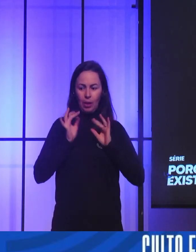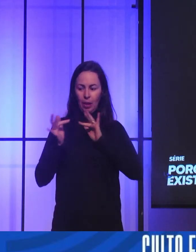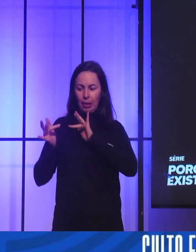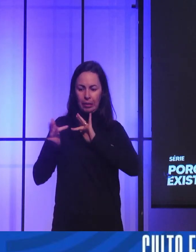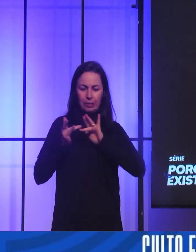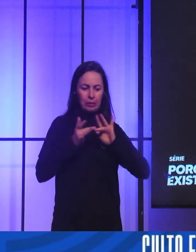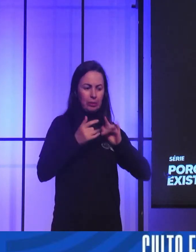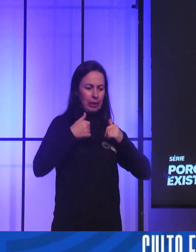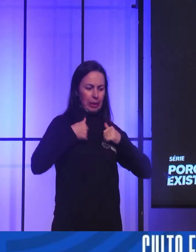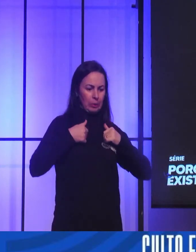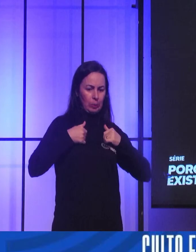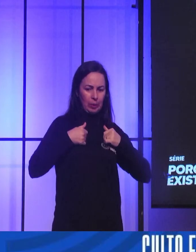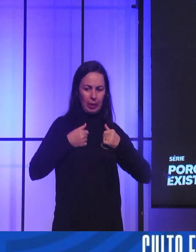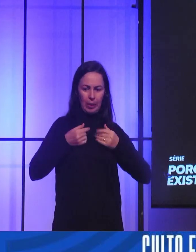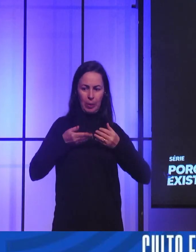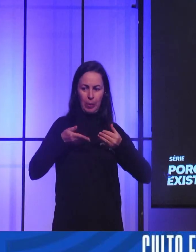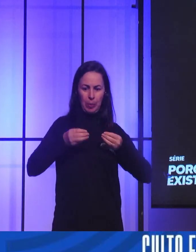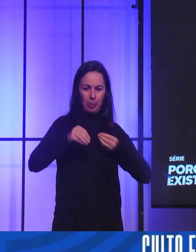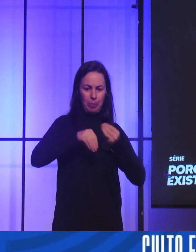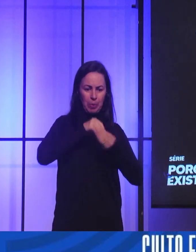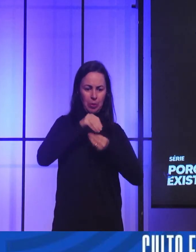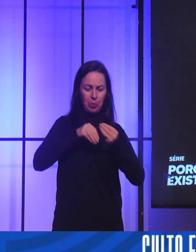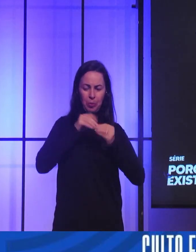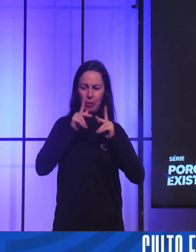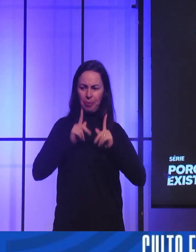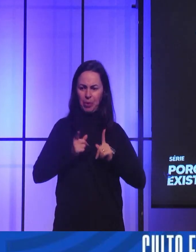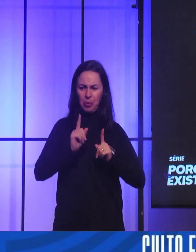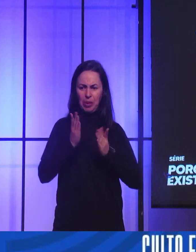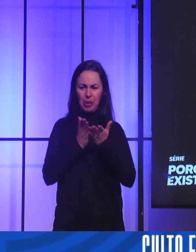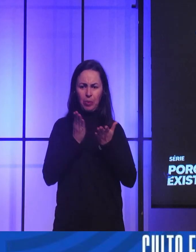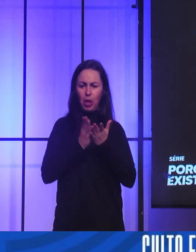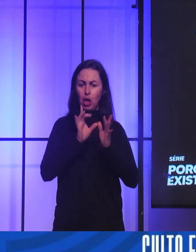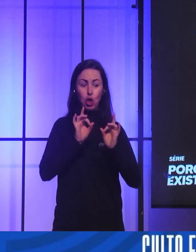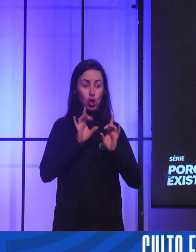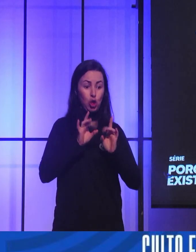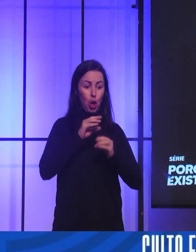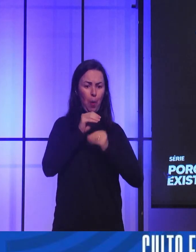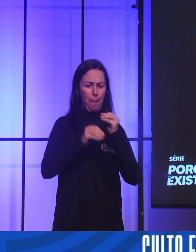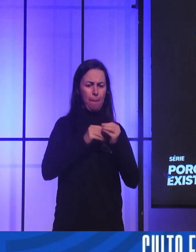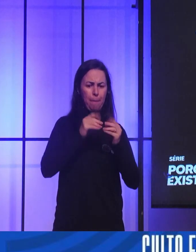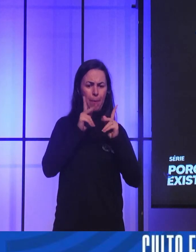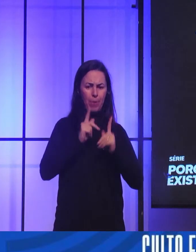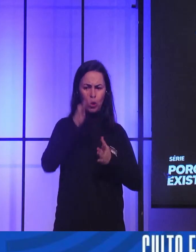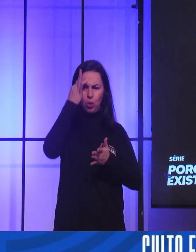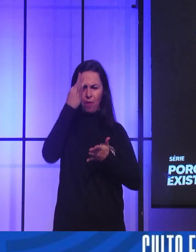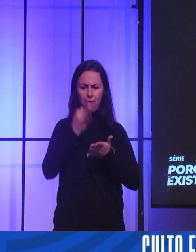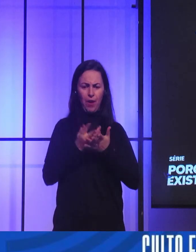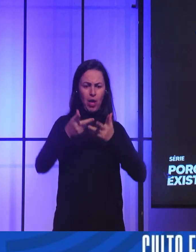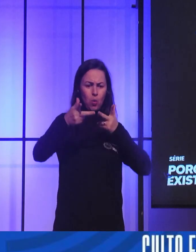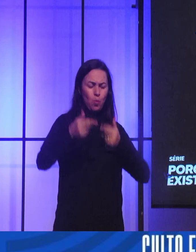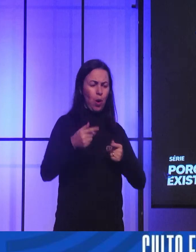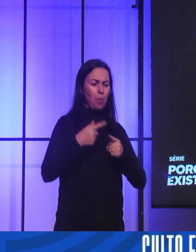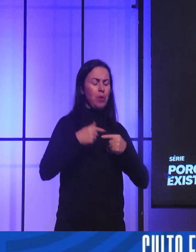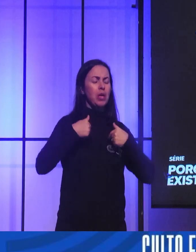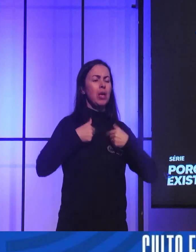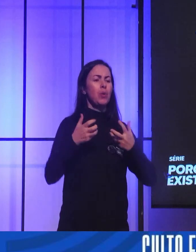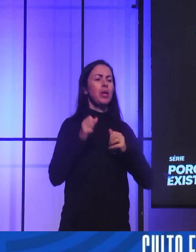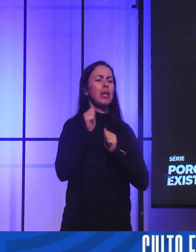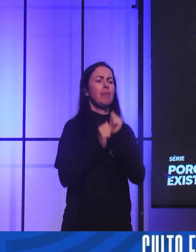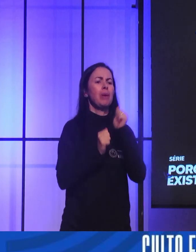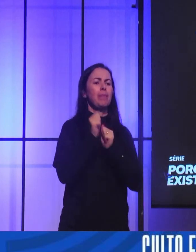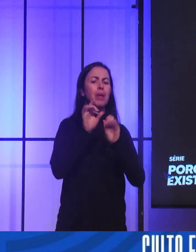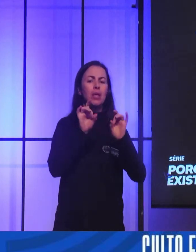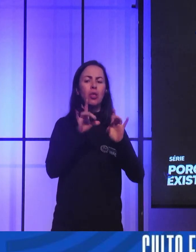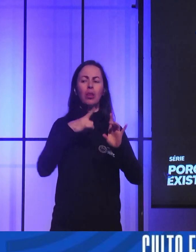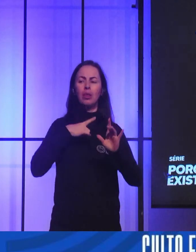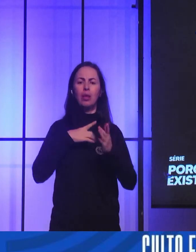não é crente em Jesus, só com os irmãos da fé. Eu já ouvi inúmeras pessoas dizendo assim: ai, como eu gostaria de trabalhar numa empresa que só tivesse crente. Eu